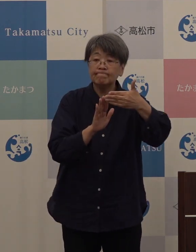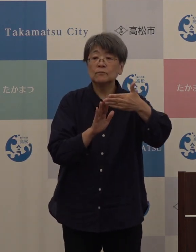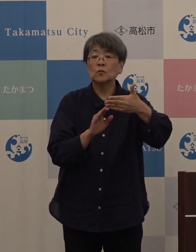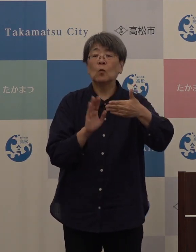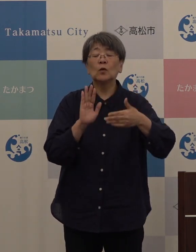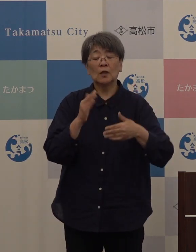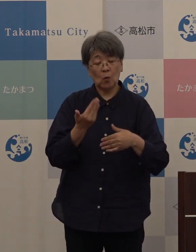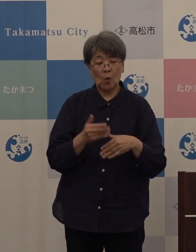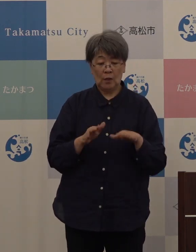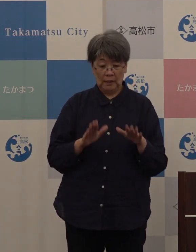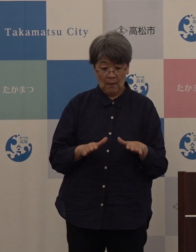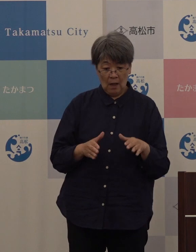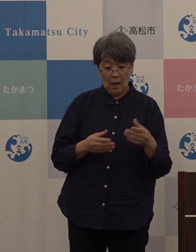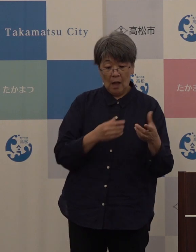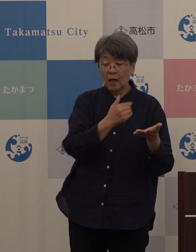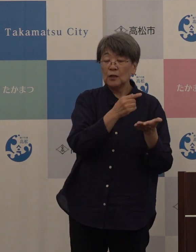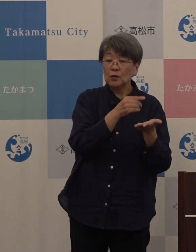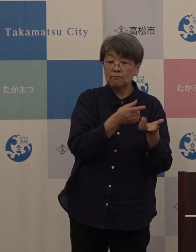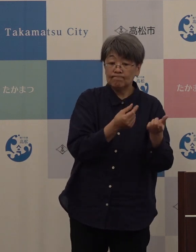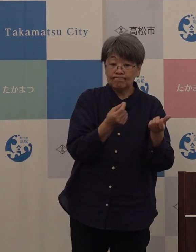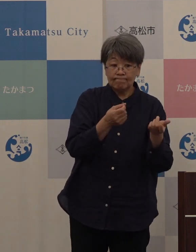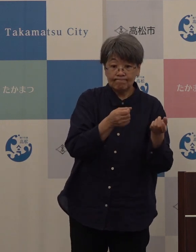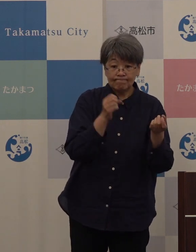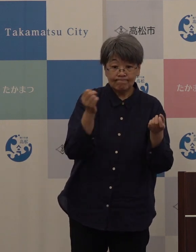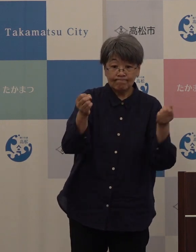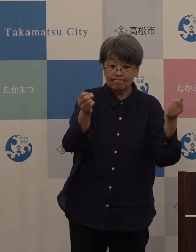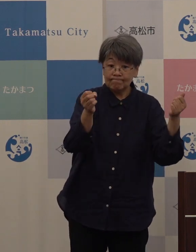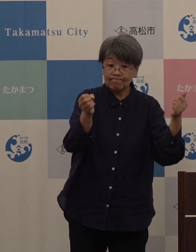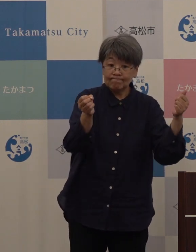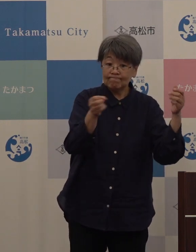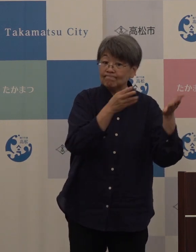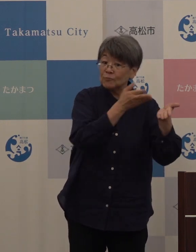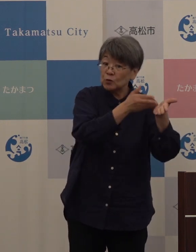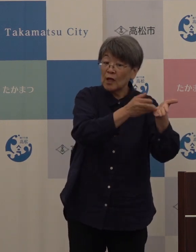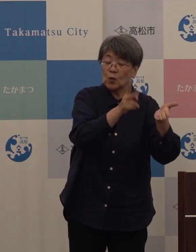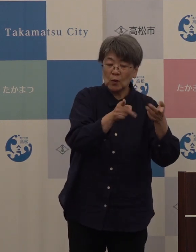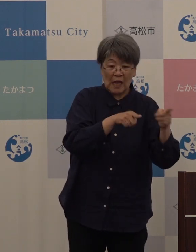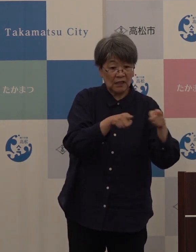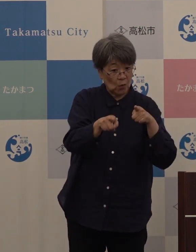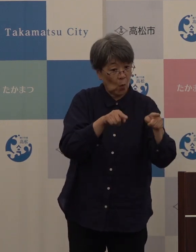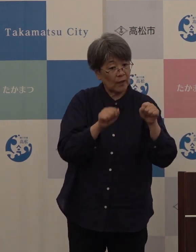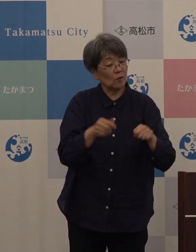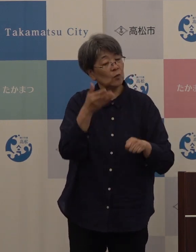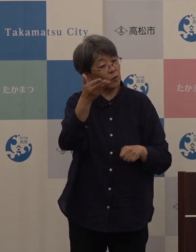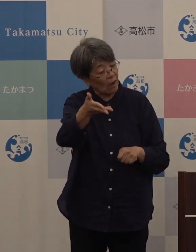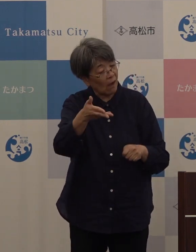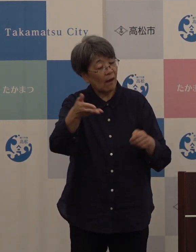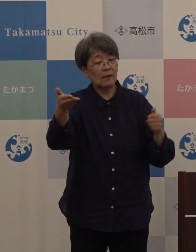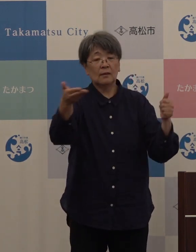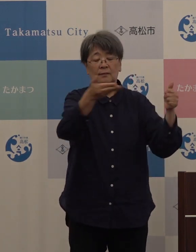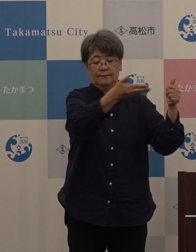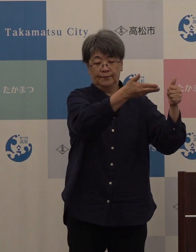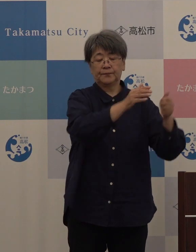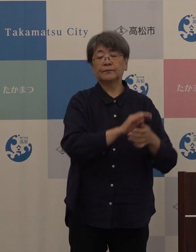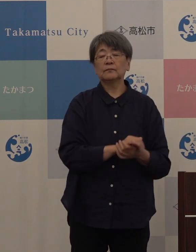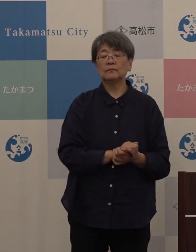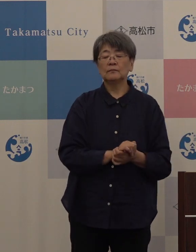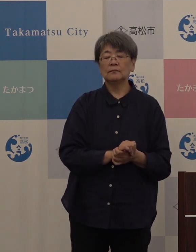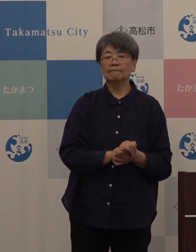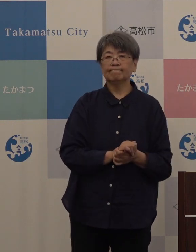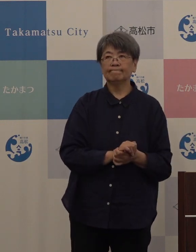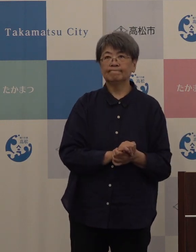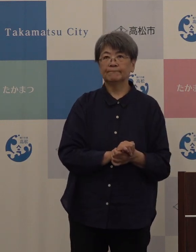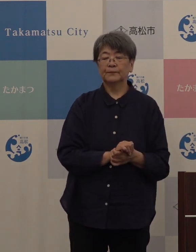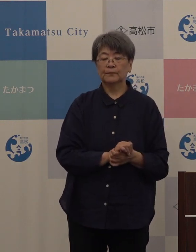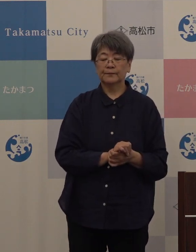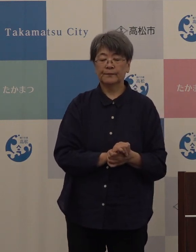までに今おっしゃっていただいたような指導を、まあ、今後それに向けてしていくということでしょうか。 まあ、それについ